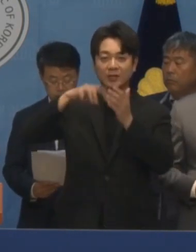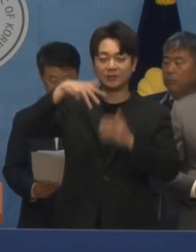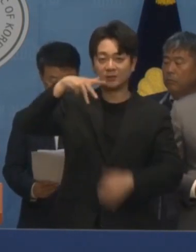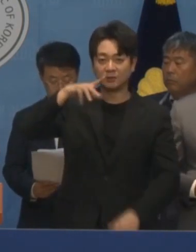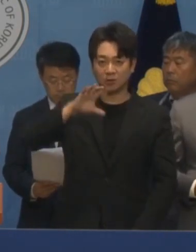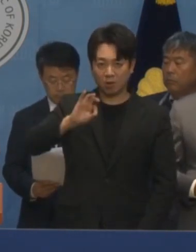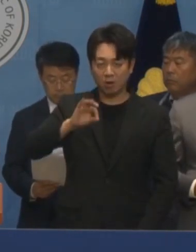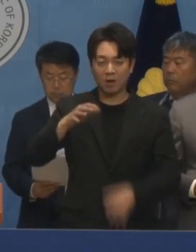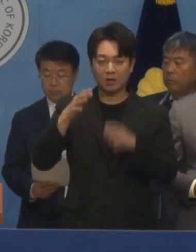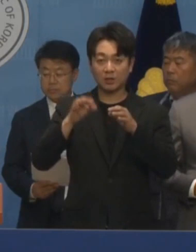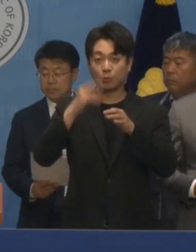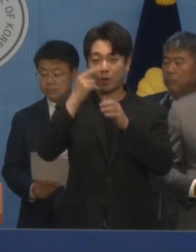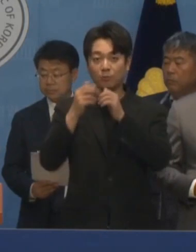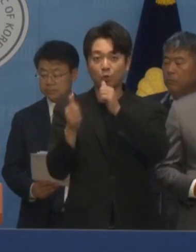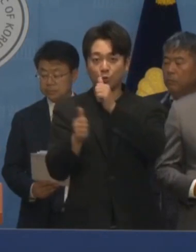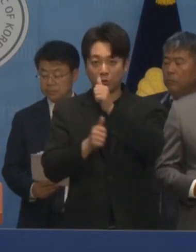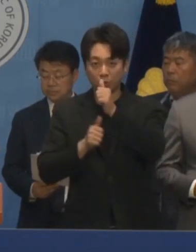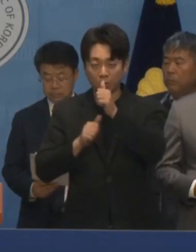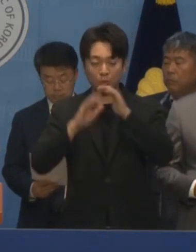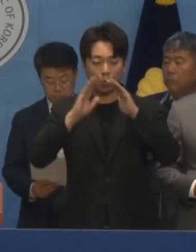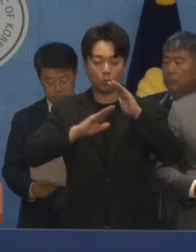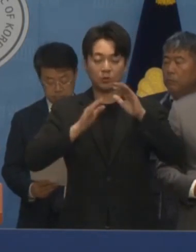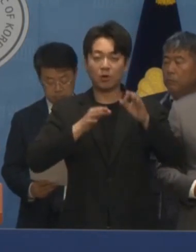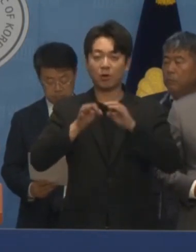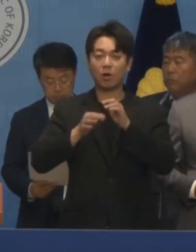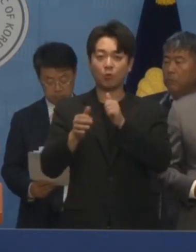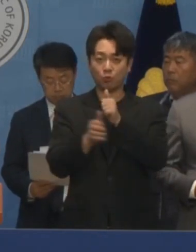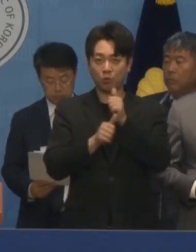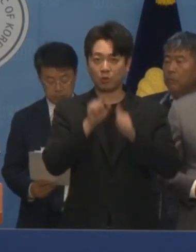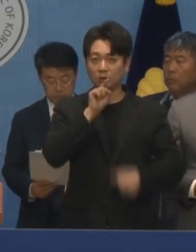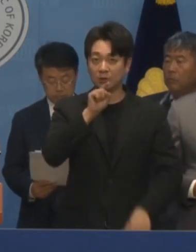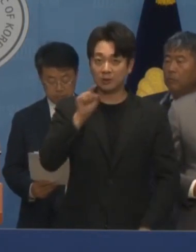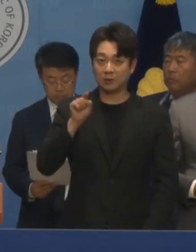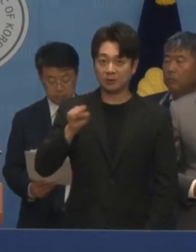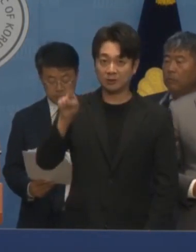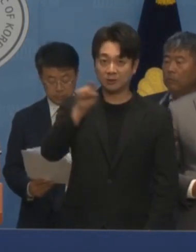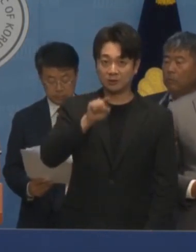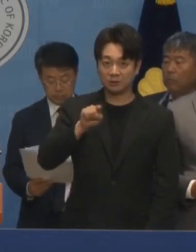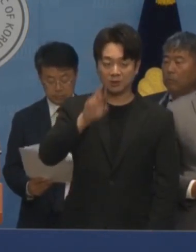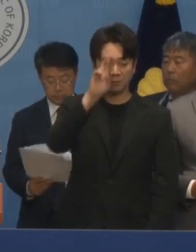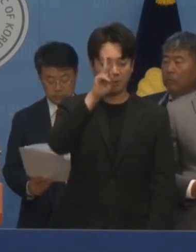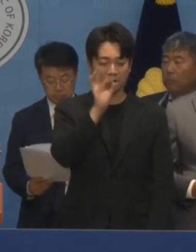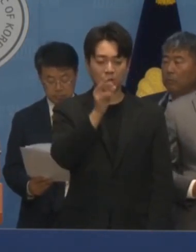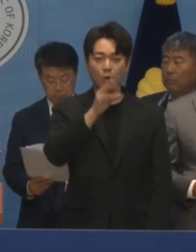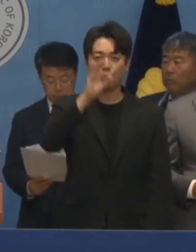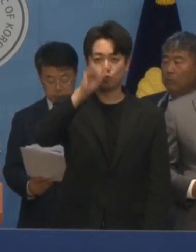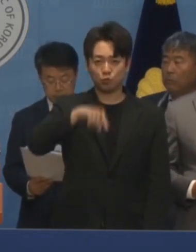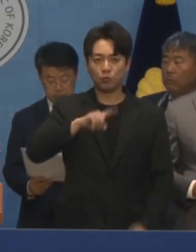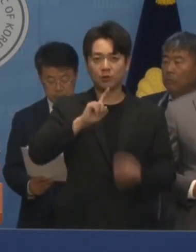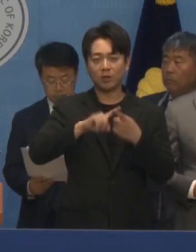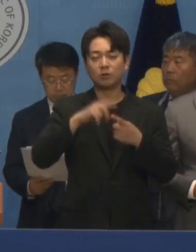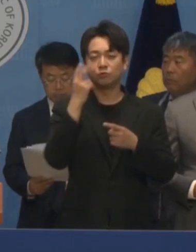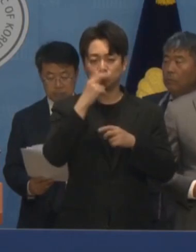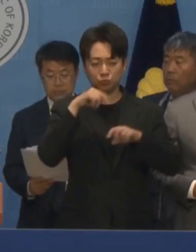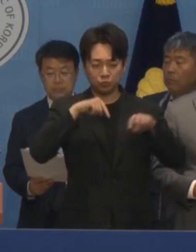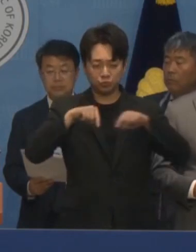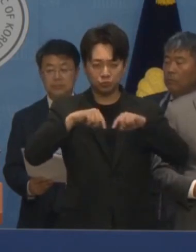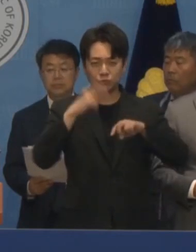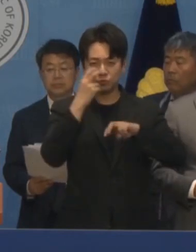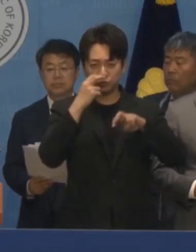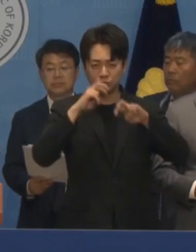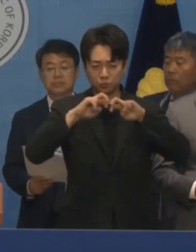금감원, 공정위 등은 박영우 회장과 관련된 의혹에 대해 철저히 수사해야 합니다.